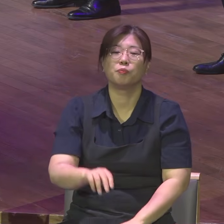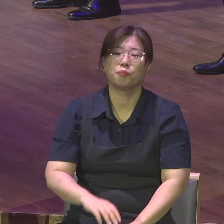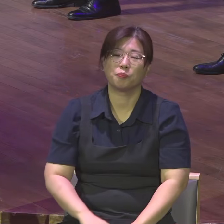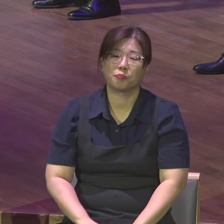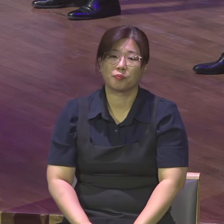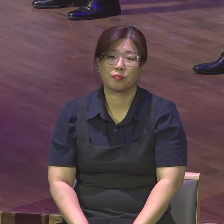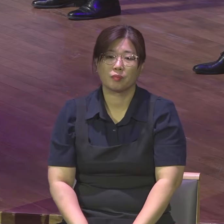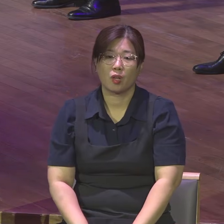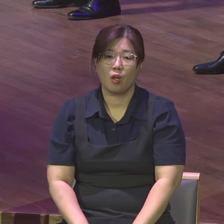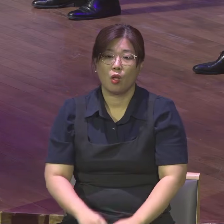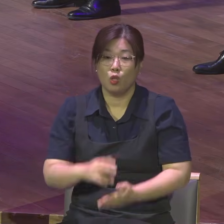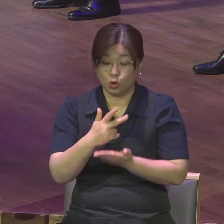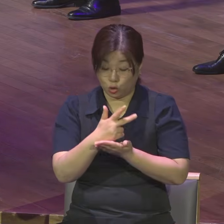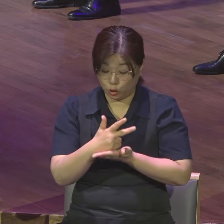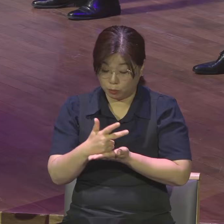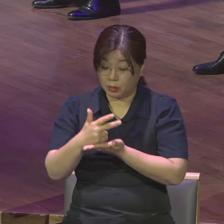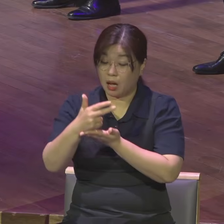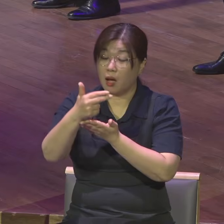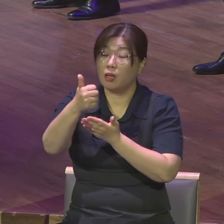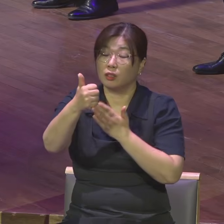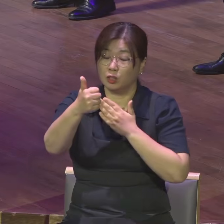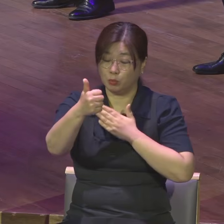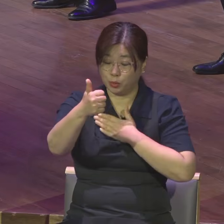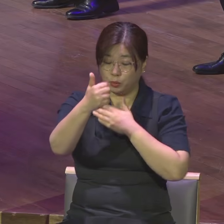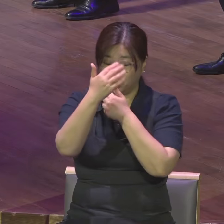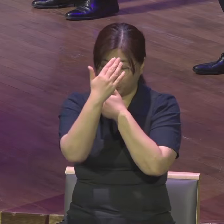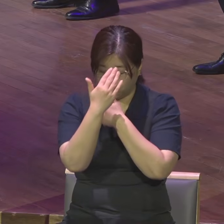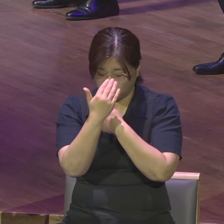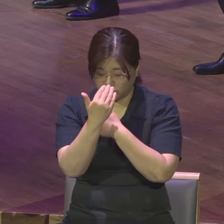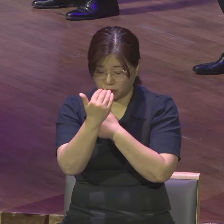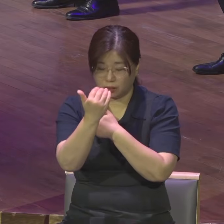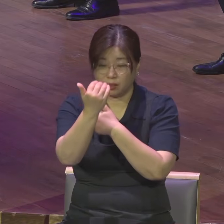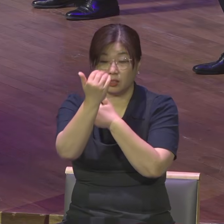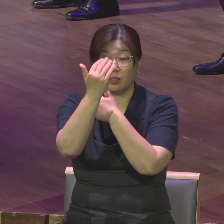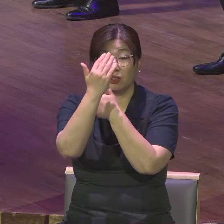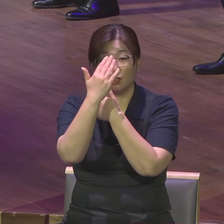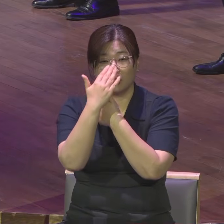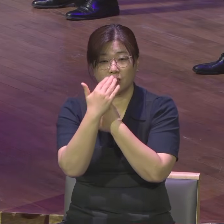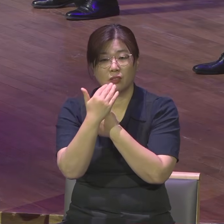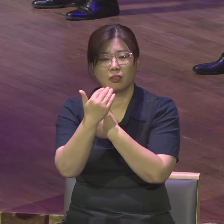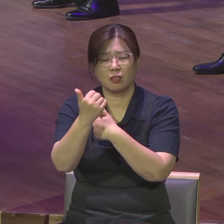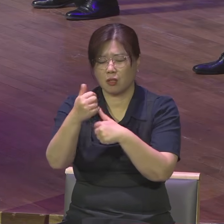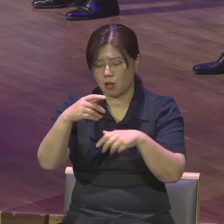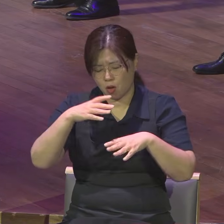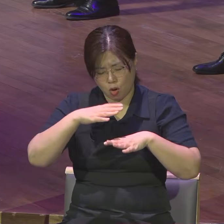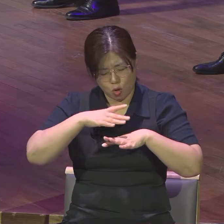주님 나를 부르시니 주님 나를 부르시니